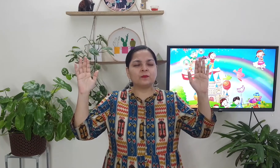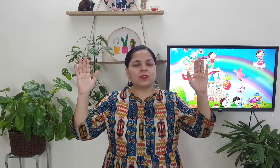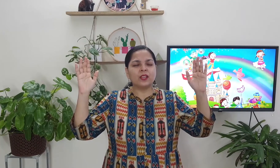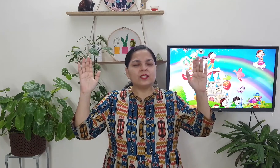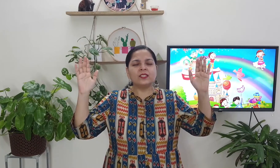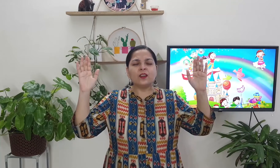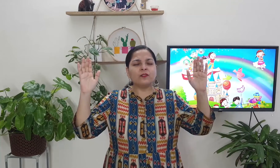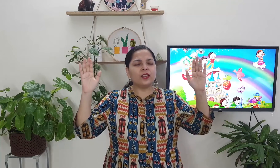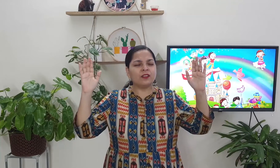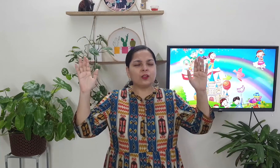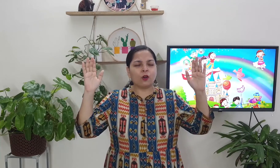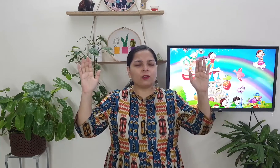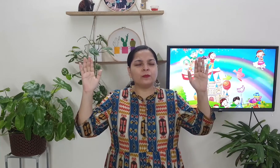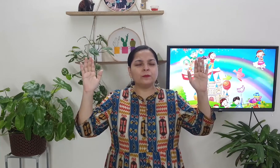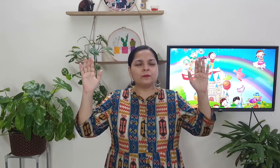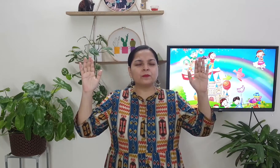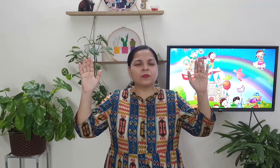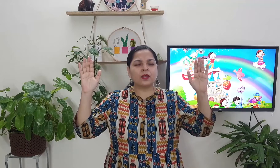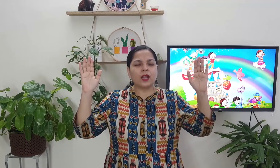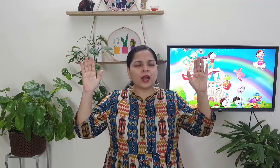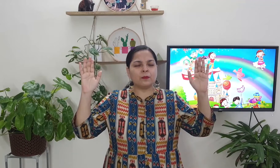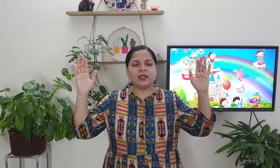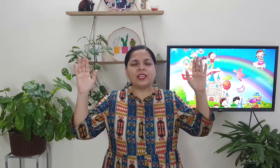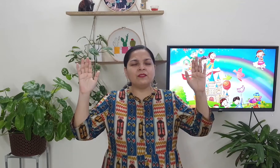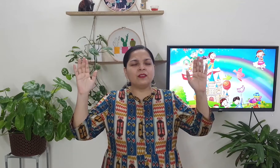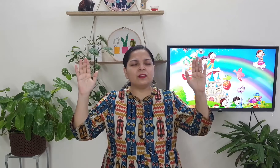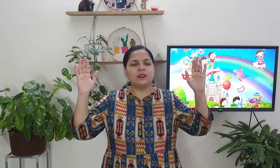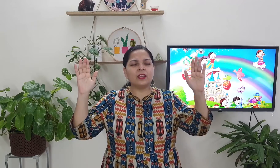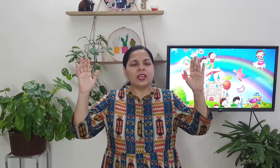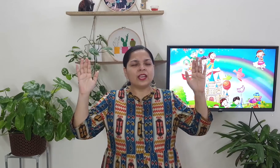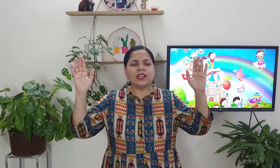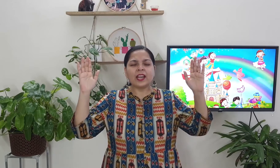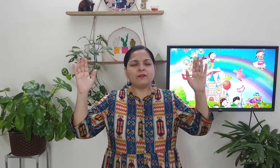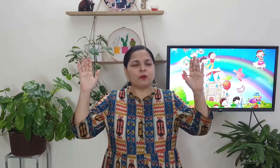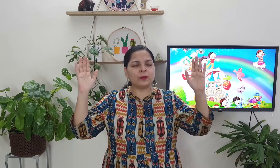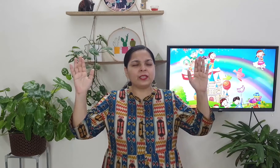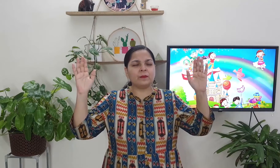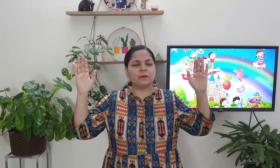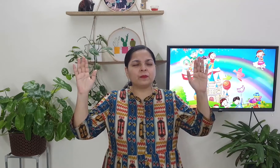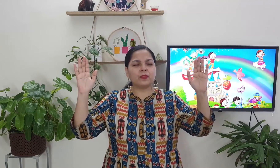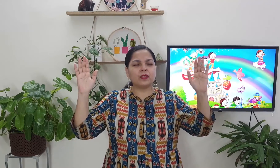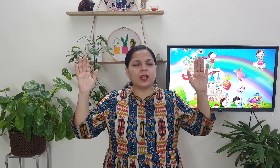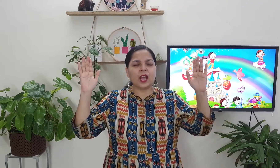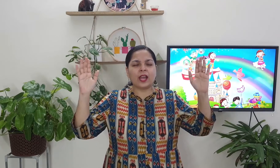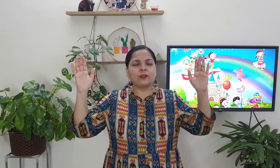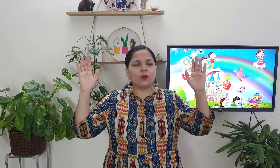நம்புகிறேன். ஜீவனுடைய தேவனின் மகன் எனக்காக இறந்தார் என்று நம்புகிறேன். தேவன்